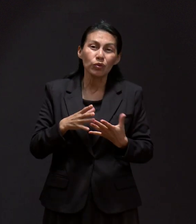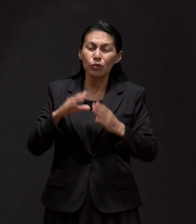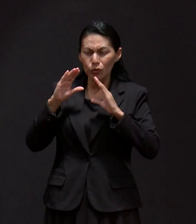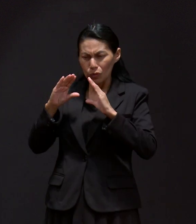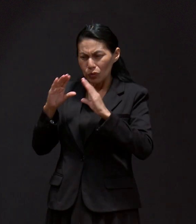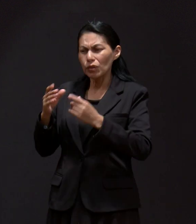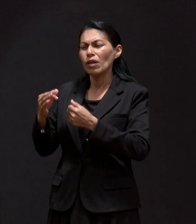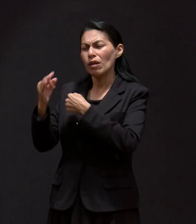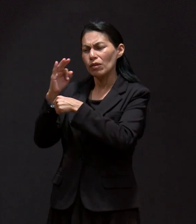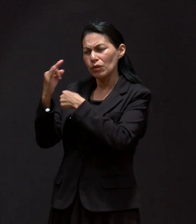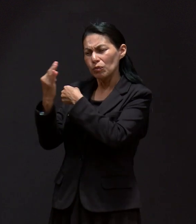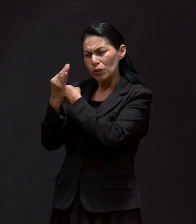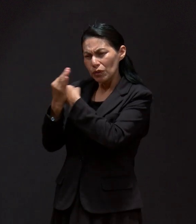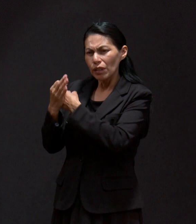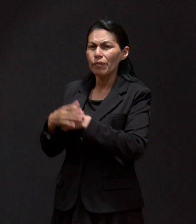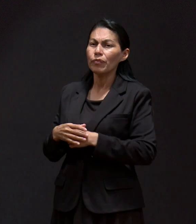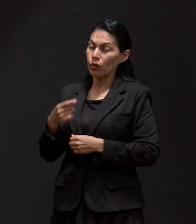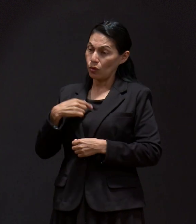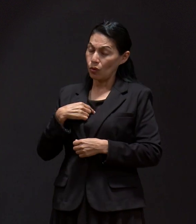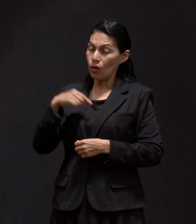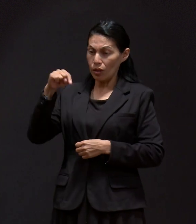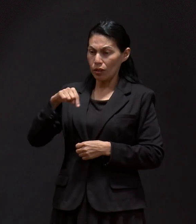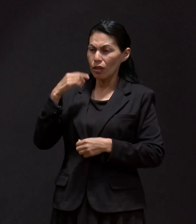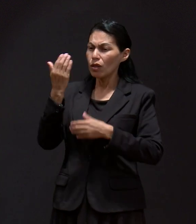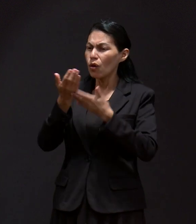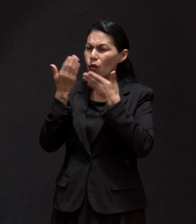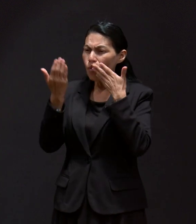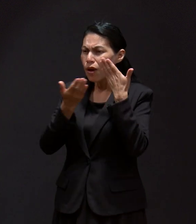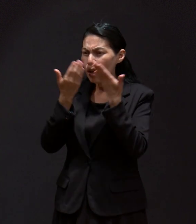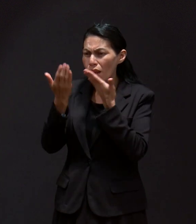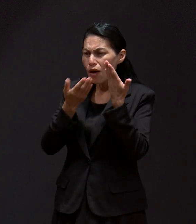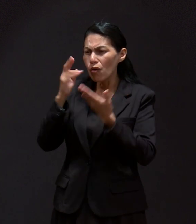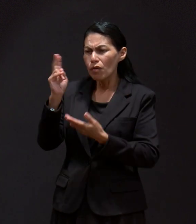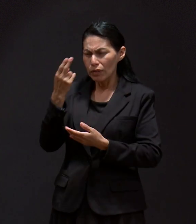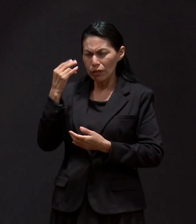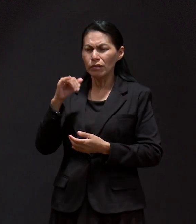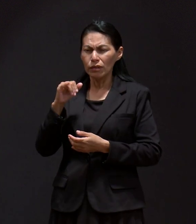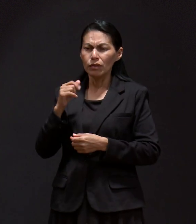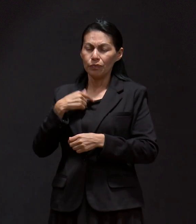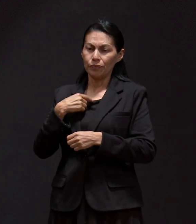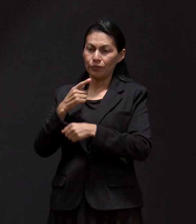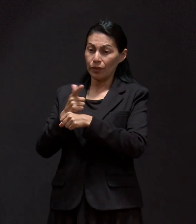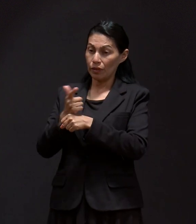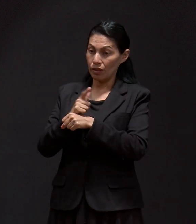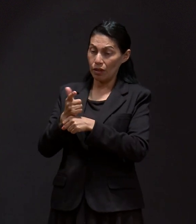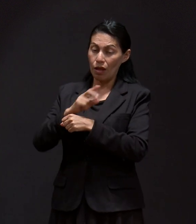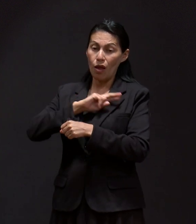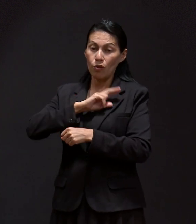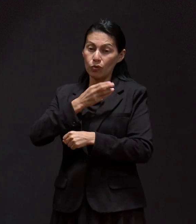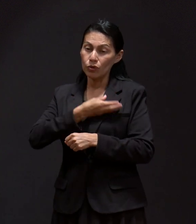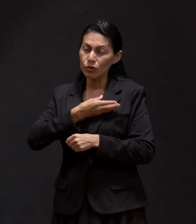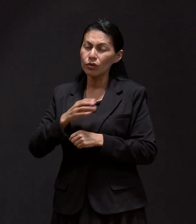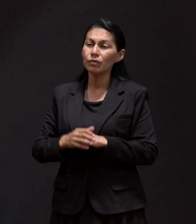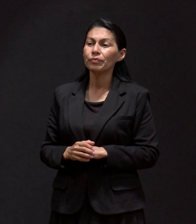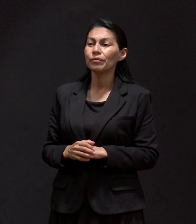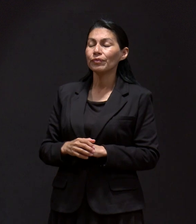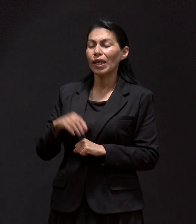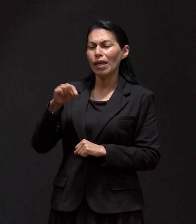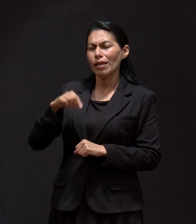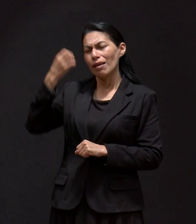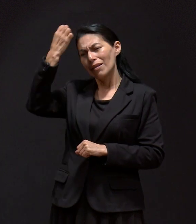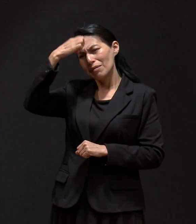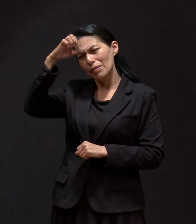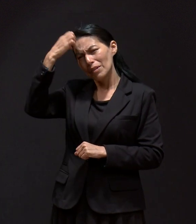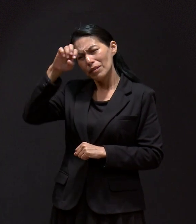nosotros pero también aquí en la universidad yo estudie soy licenciada en nutrición y esté mi experiencia